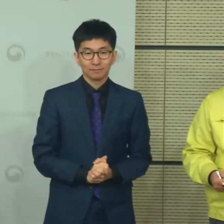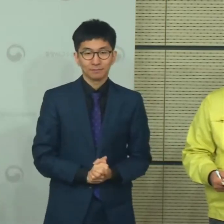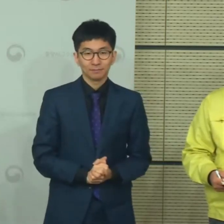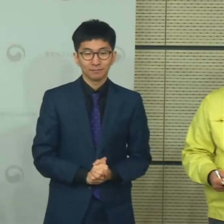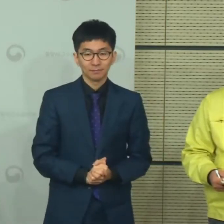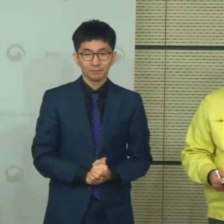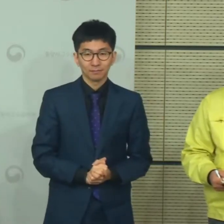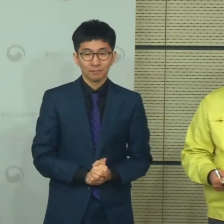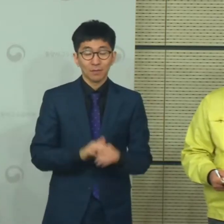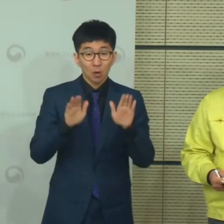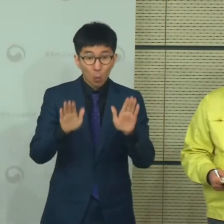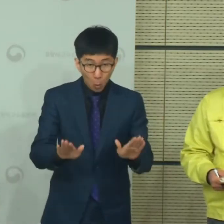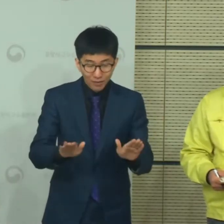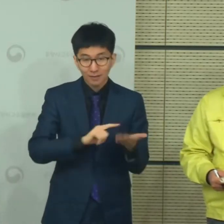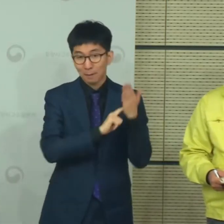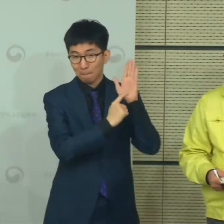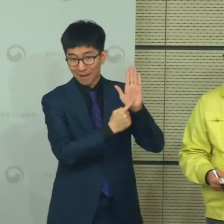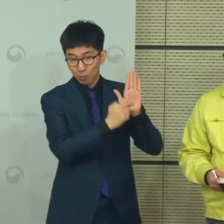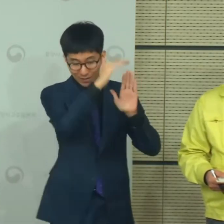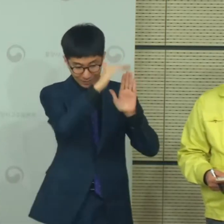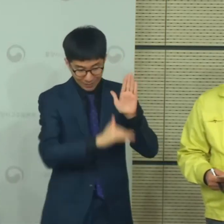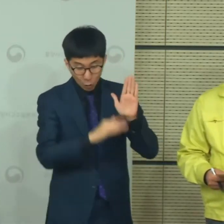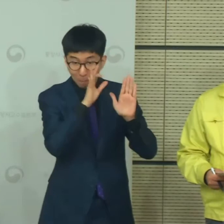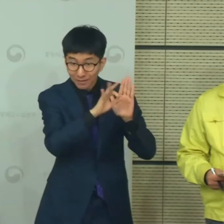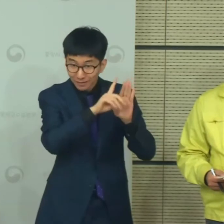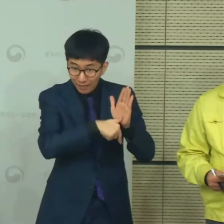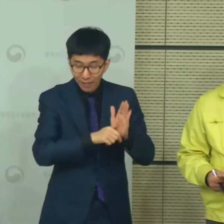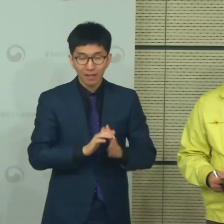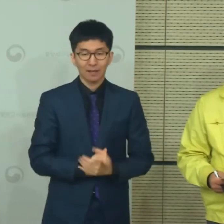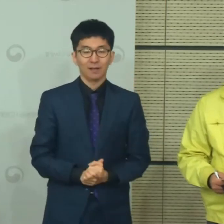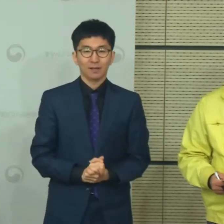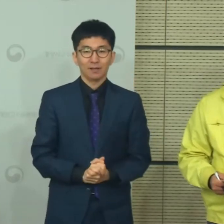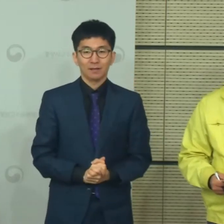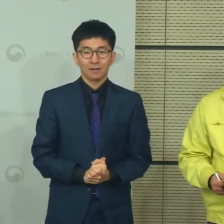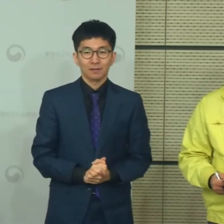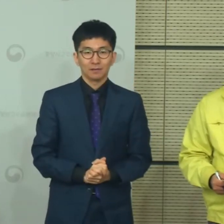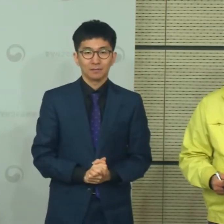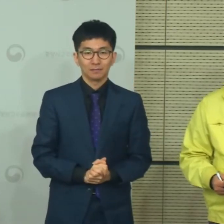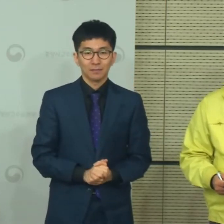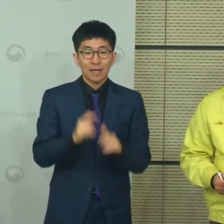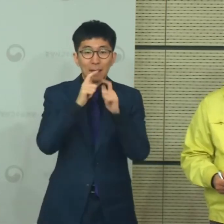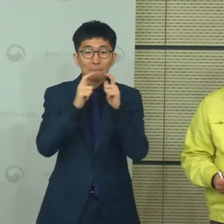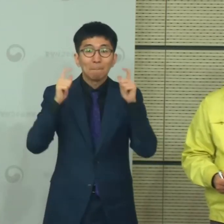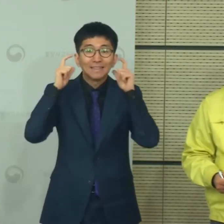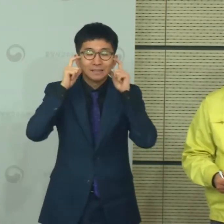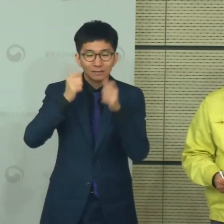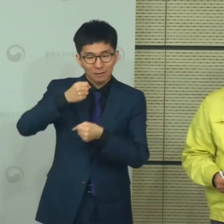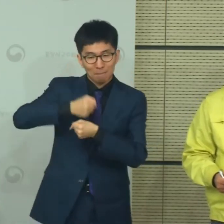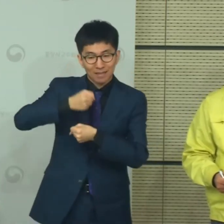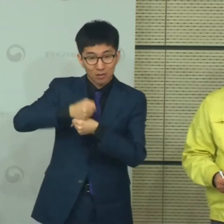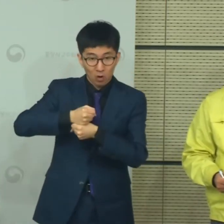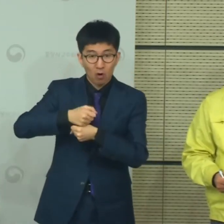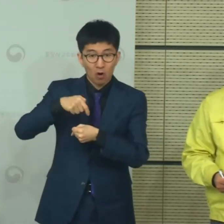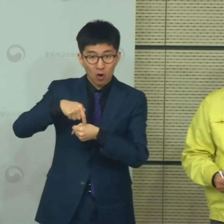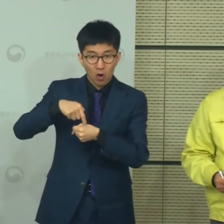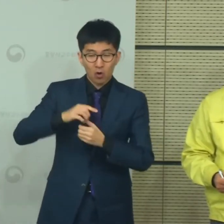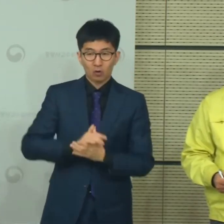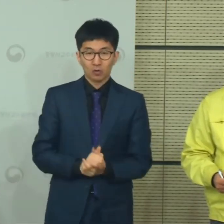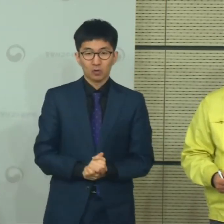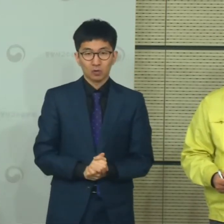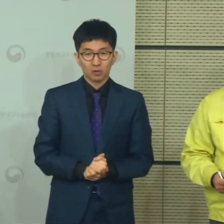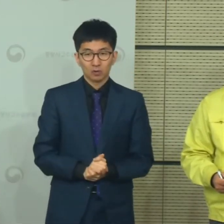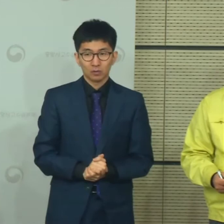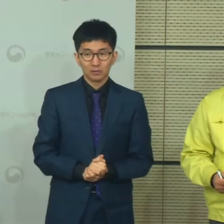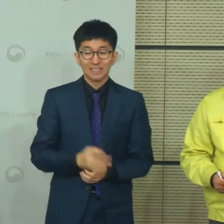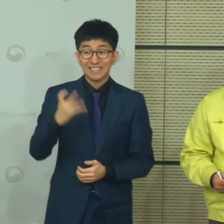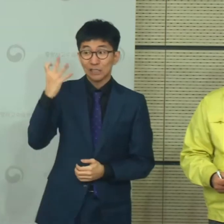네, 오늘 발표한 내용은 가급적 마스크 생산은 사실은